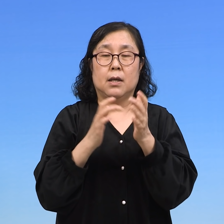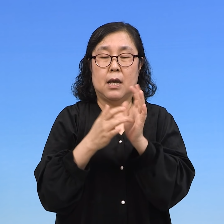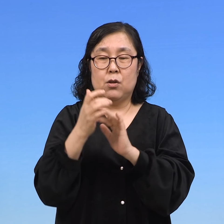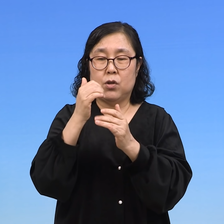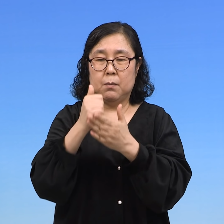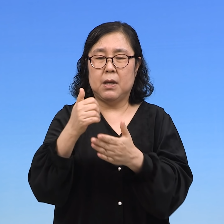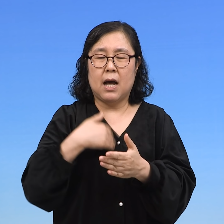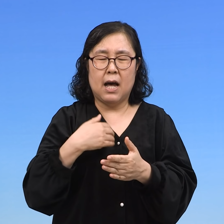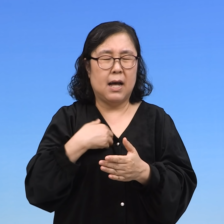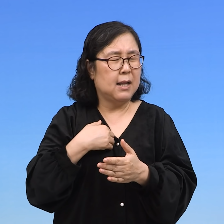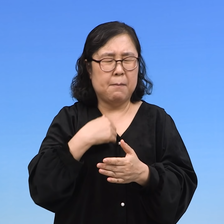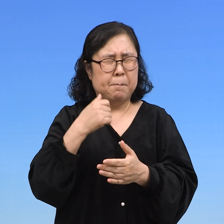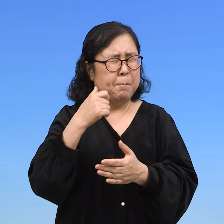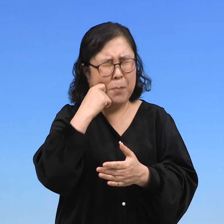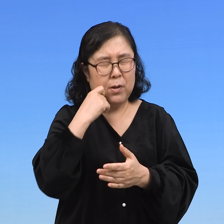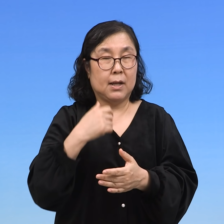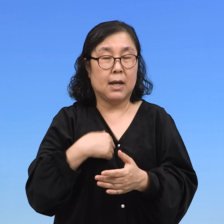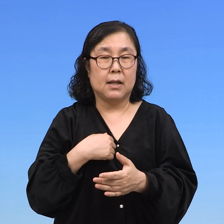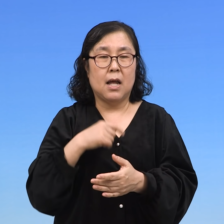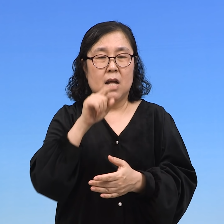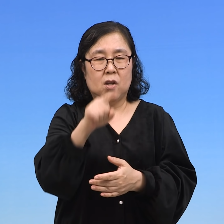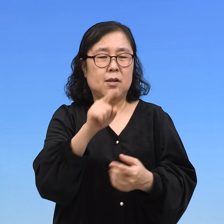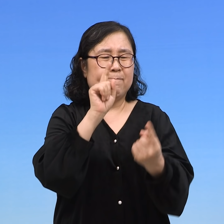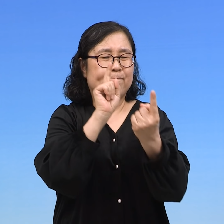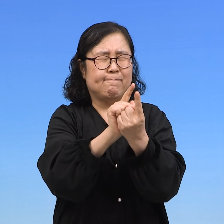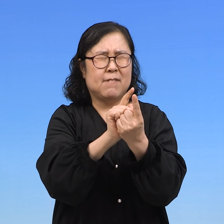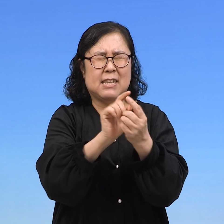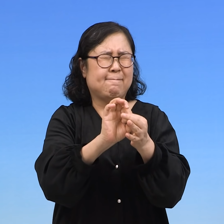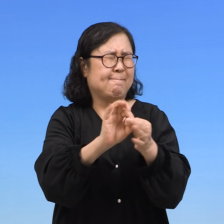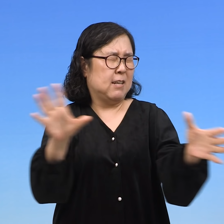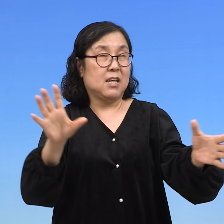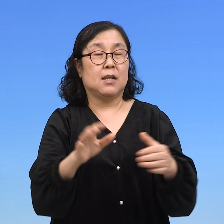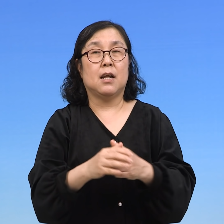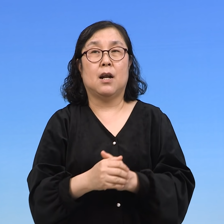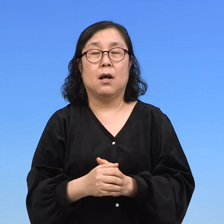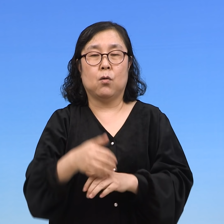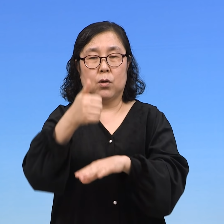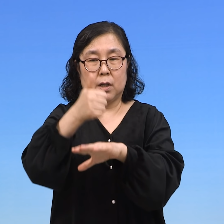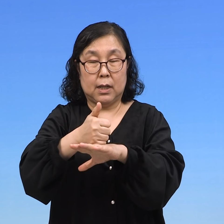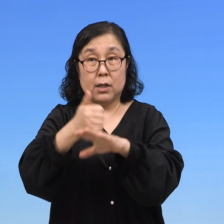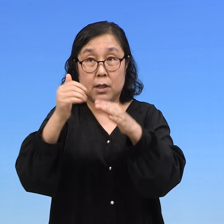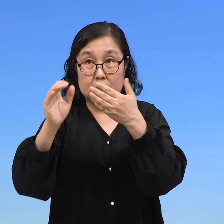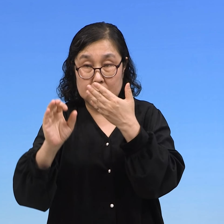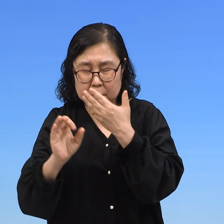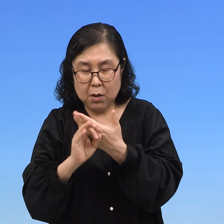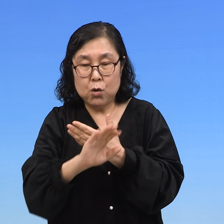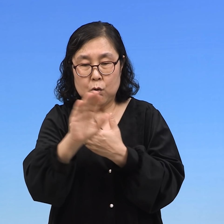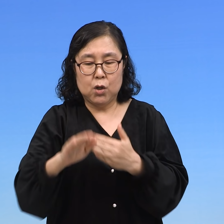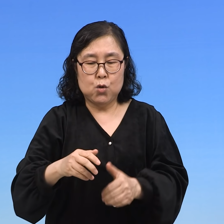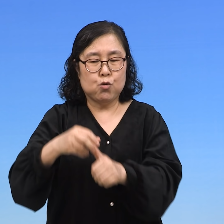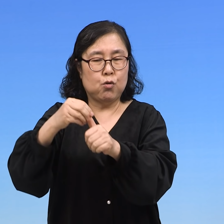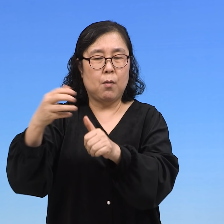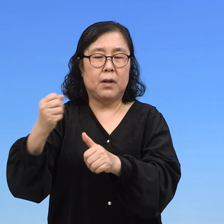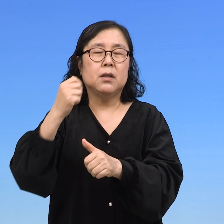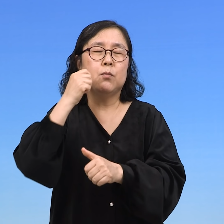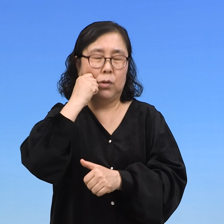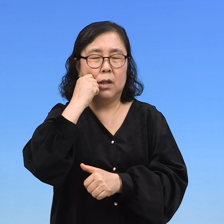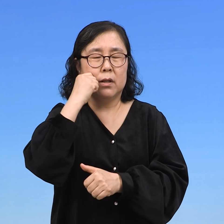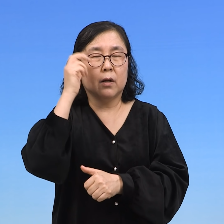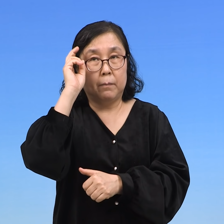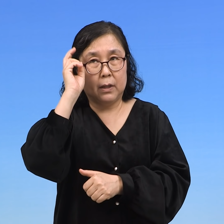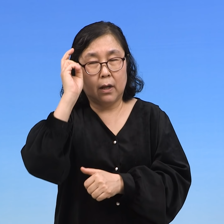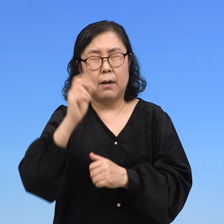내 이제는 내 질려버렸다 내가 너희들 내가 상종을 하고 싶지 않다 그렇다고 끝내셨으면 우리의 구원은 없는